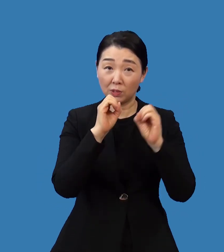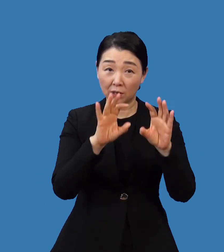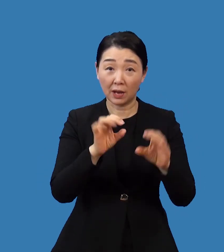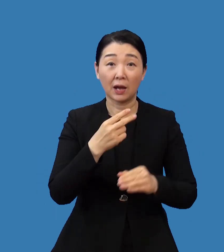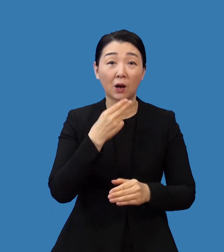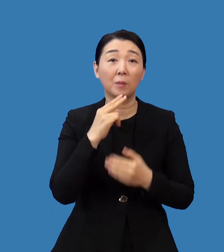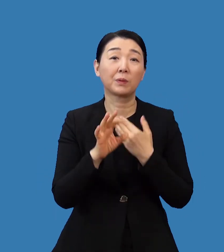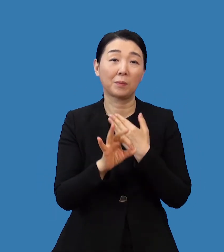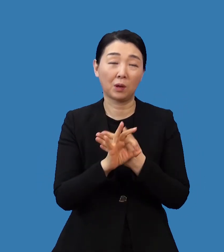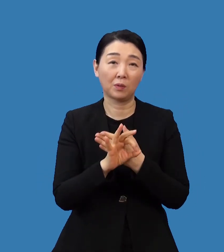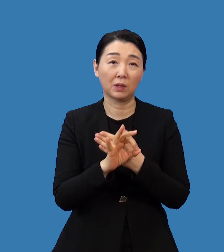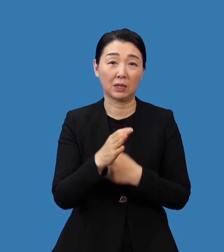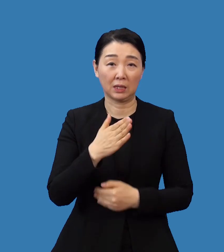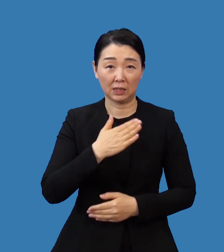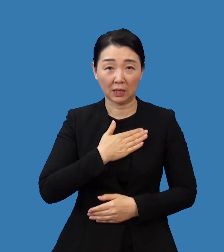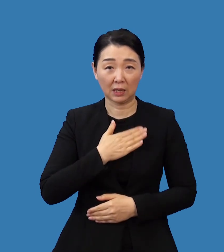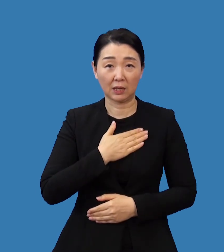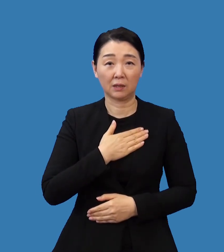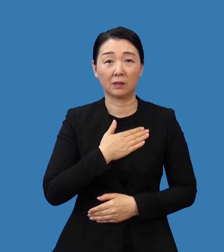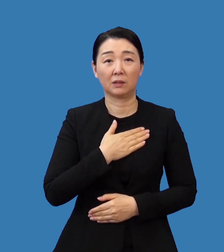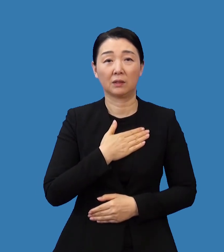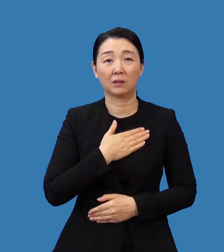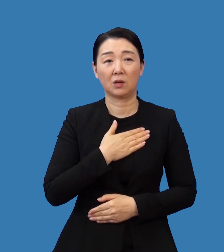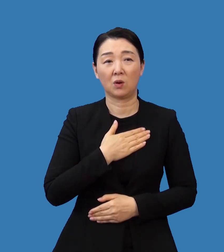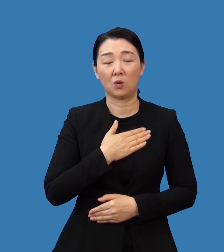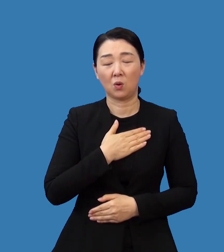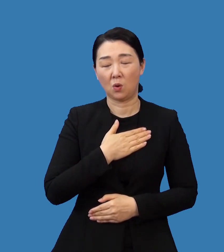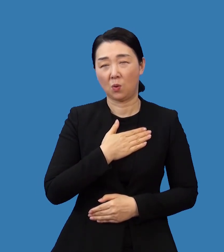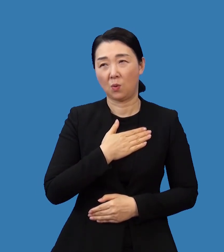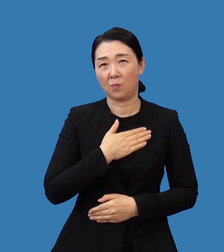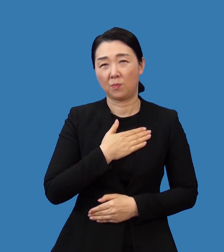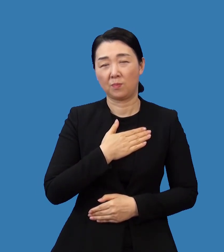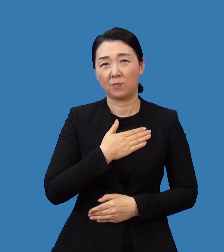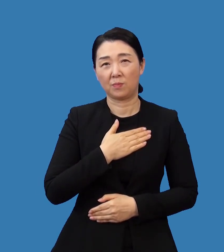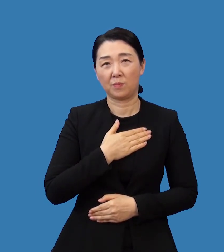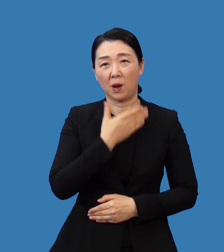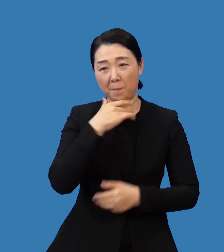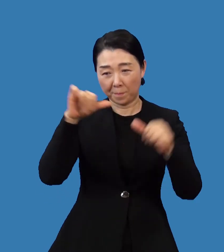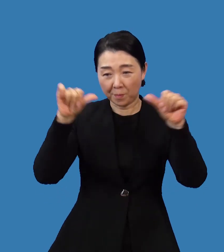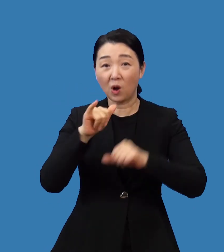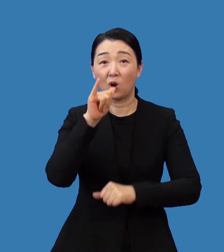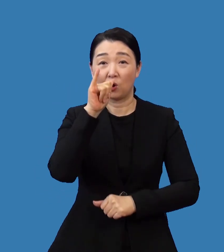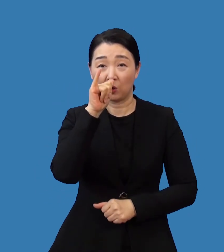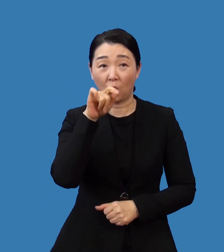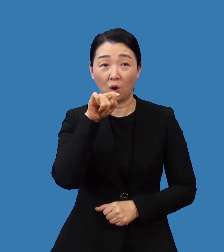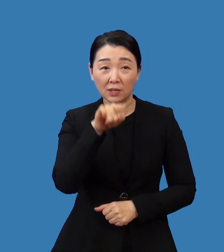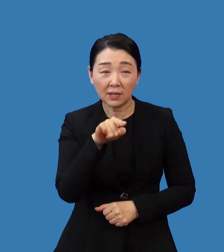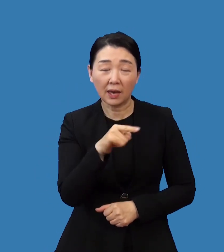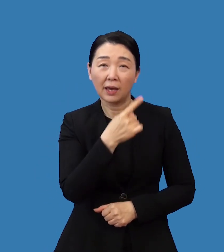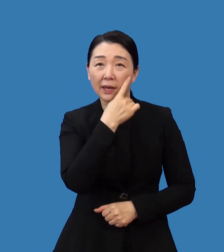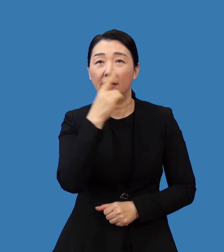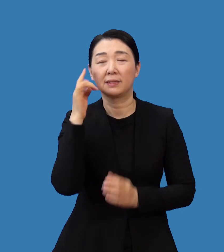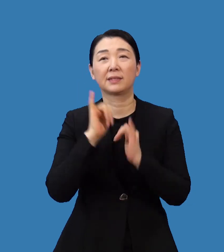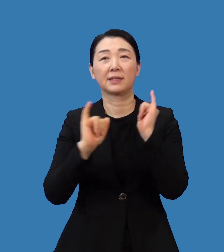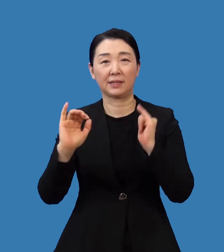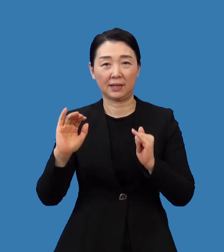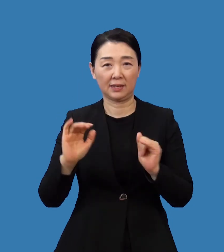아니하면 내게 화가 있을 것입니다. 이게 바로 증인의 삶이죠. 증인의